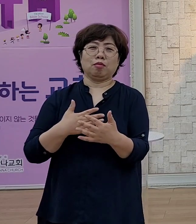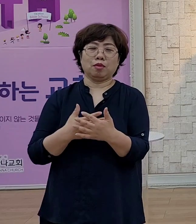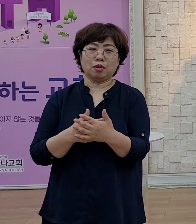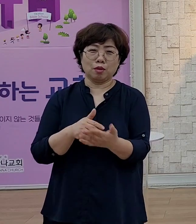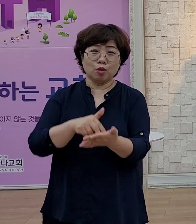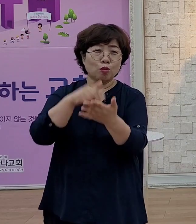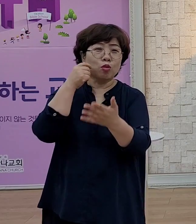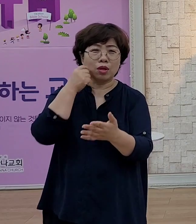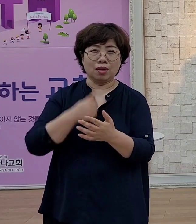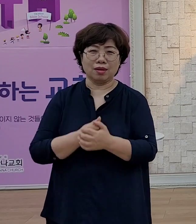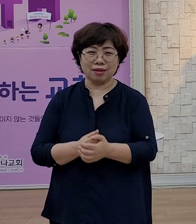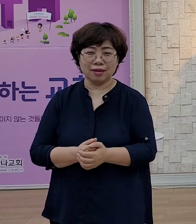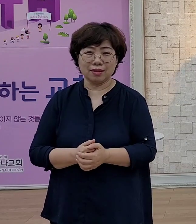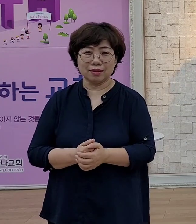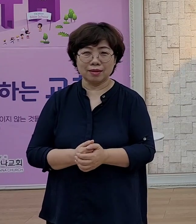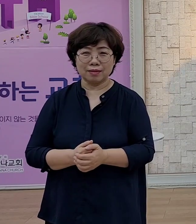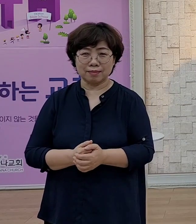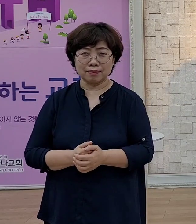물었죠.